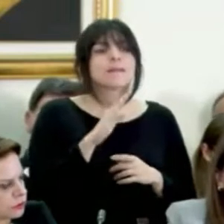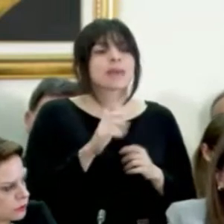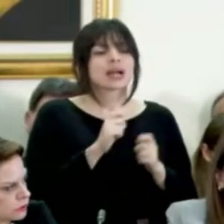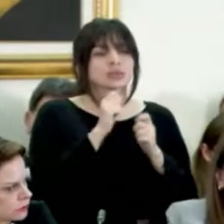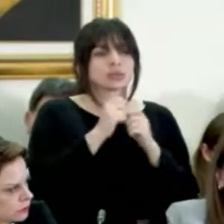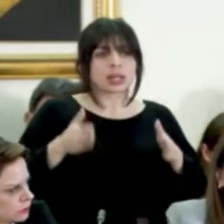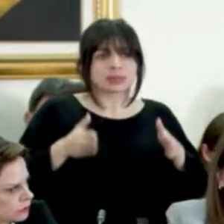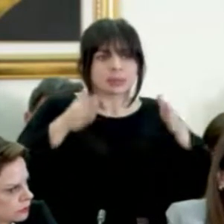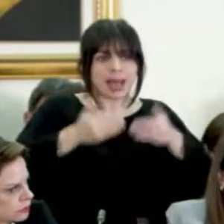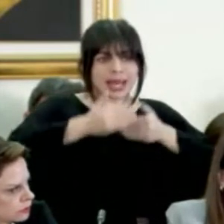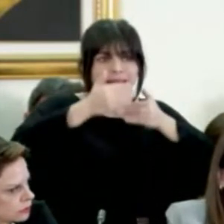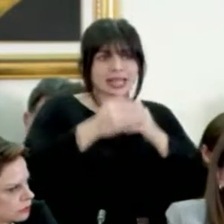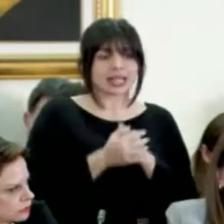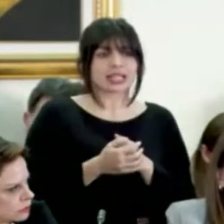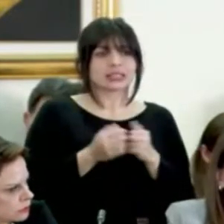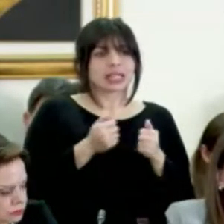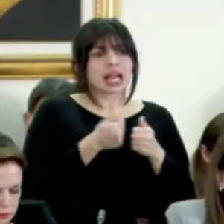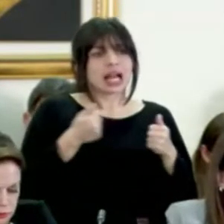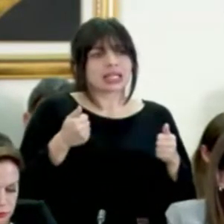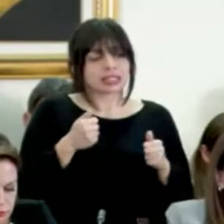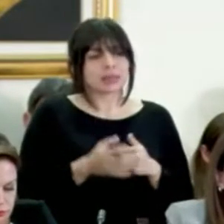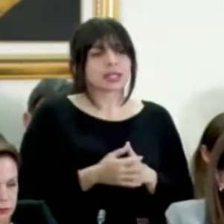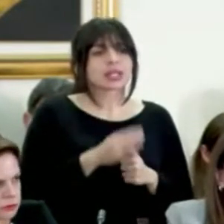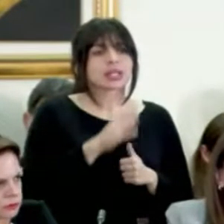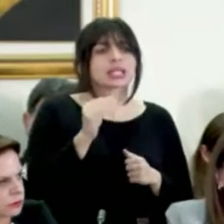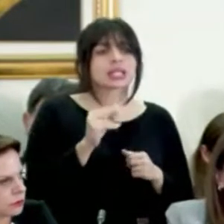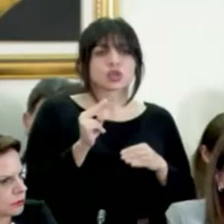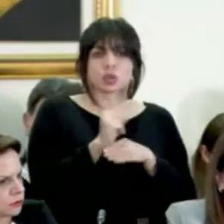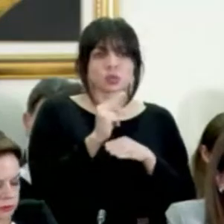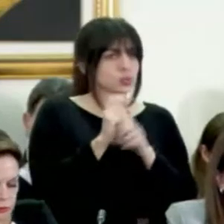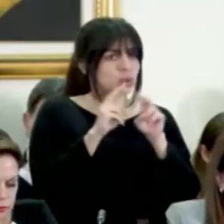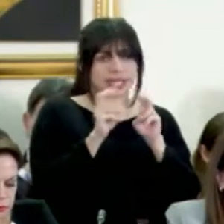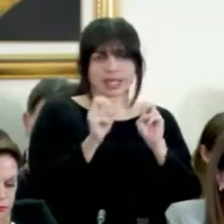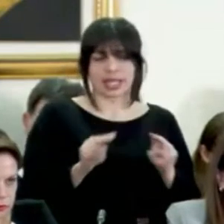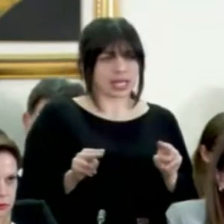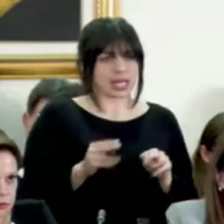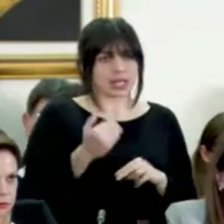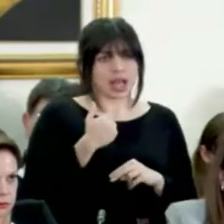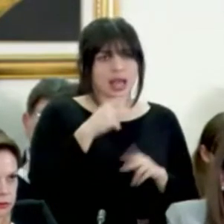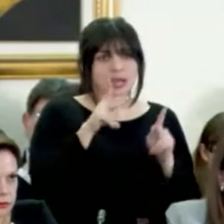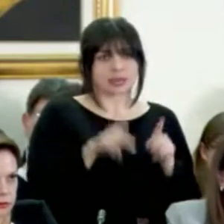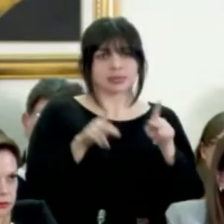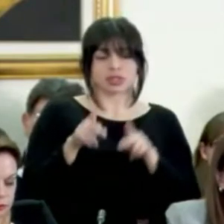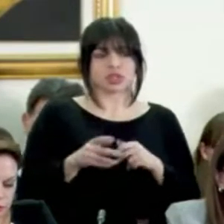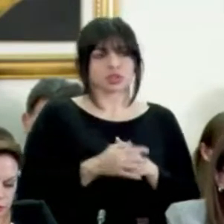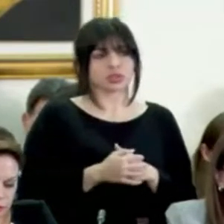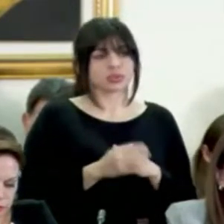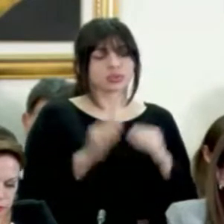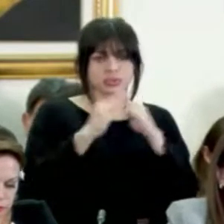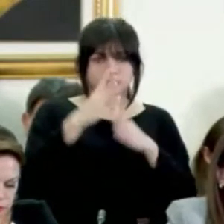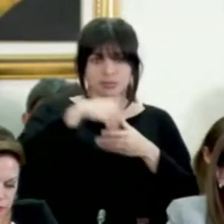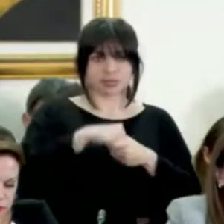las paredes, el hacinamiento y sin uso de internet que tienen las personas que residen en los